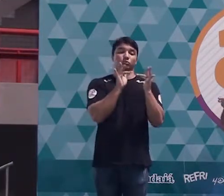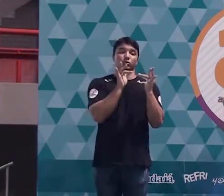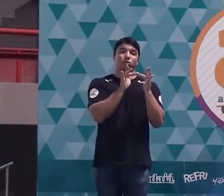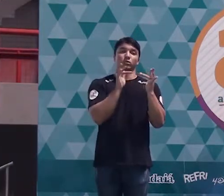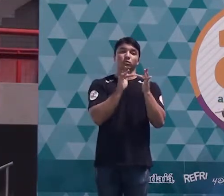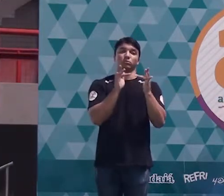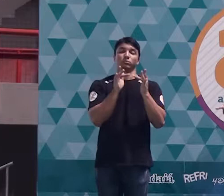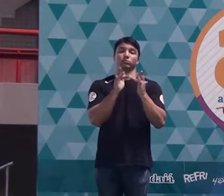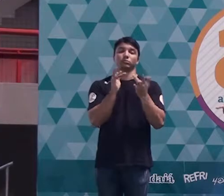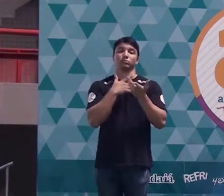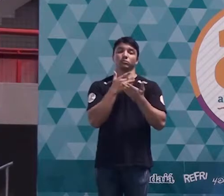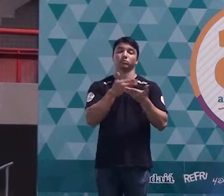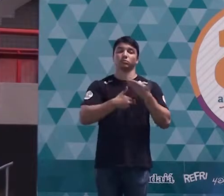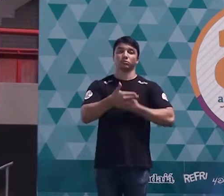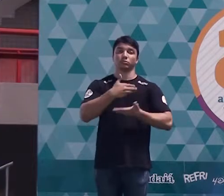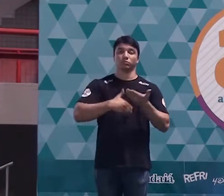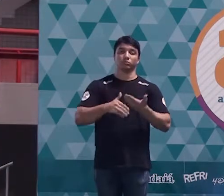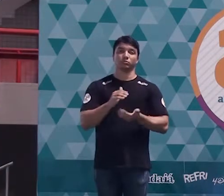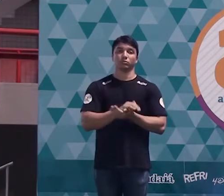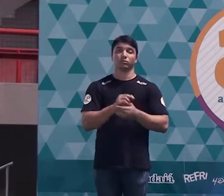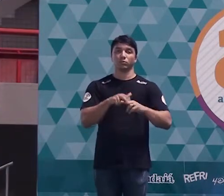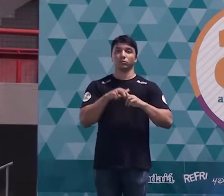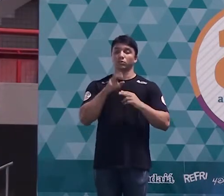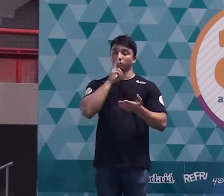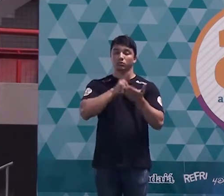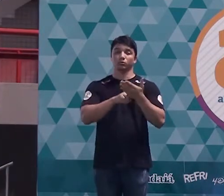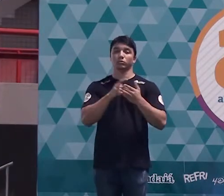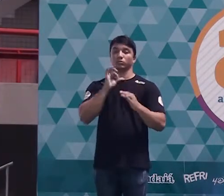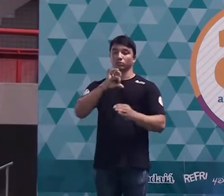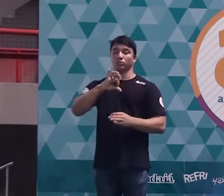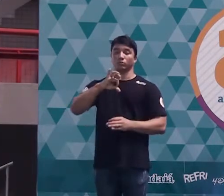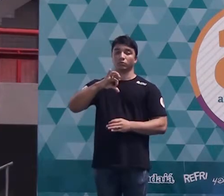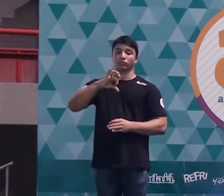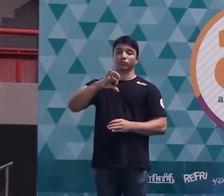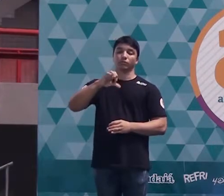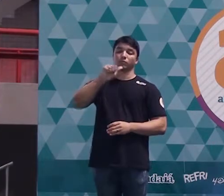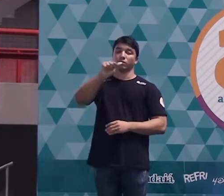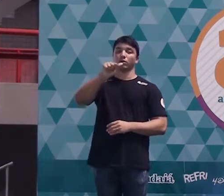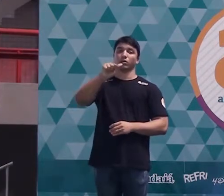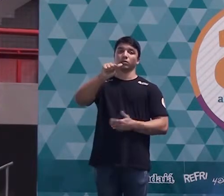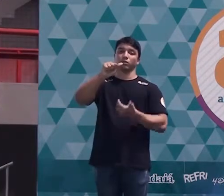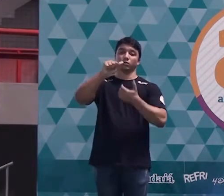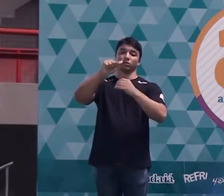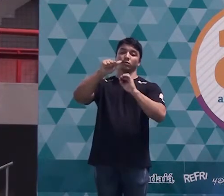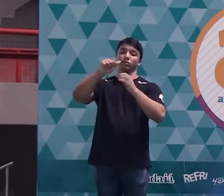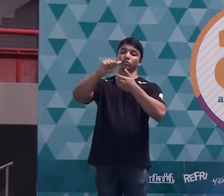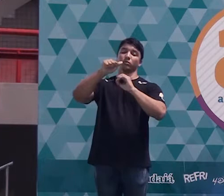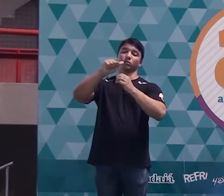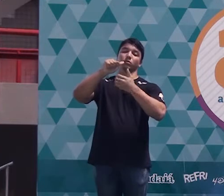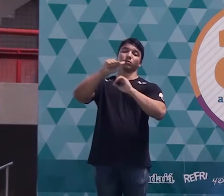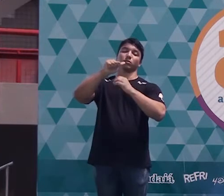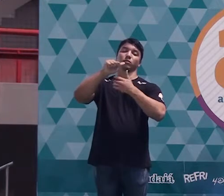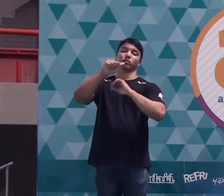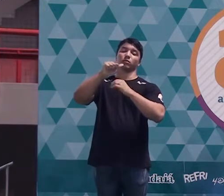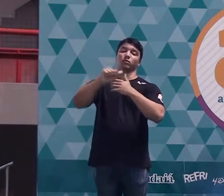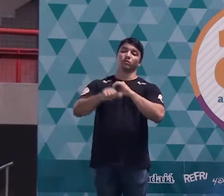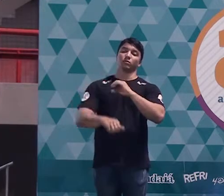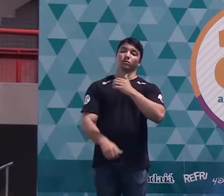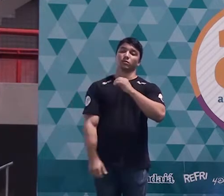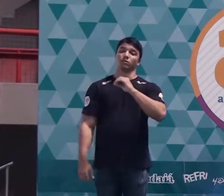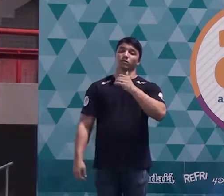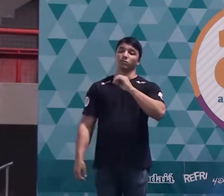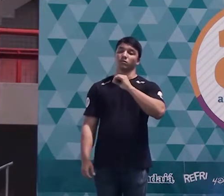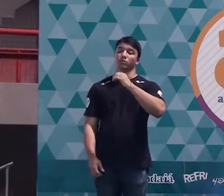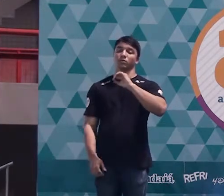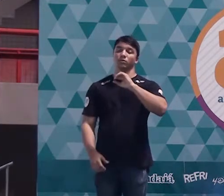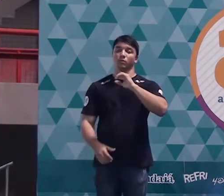intimidade entre os interlocutores. Por isso que a resposta da 9 é a de amor, e a resposta da